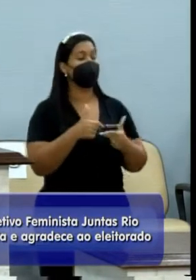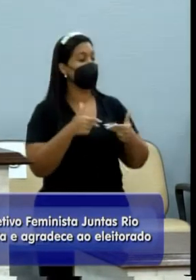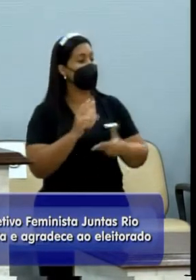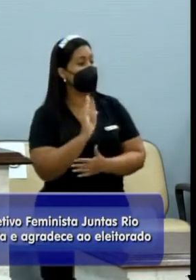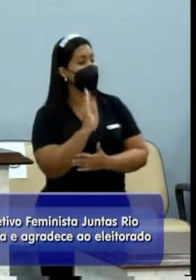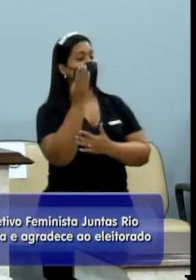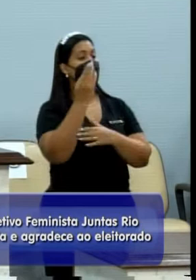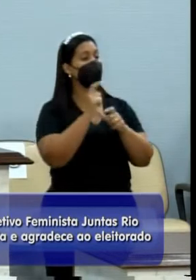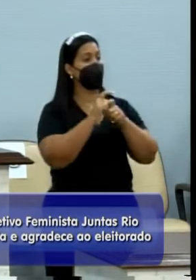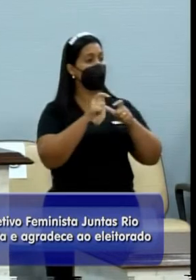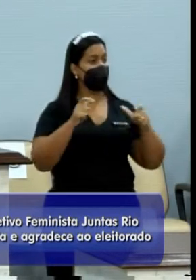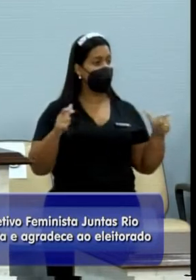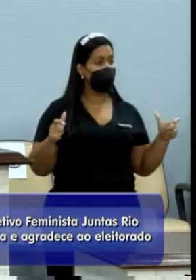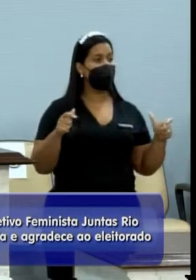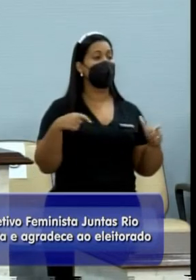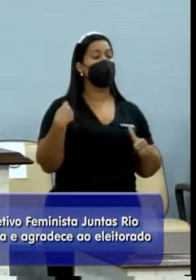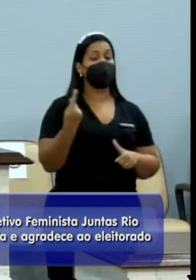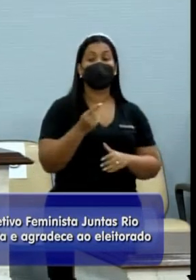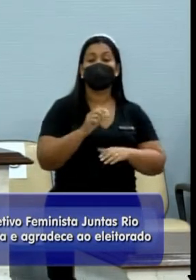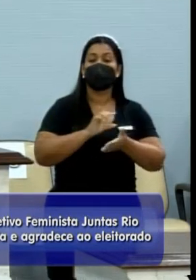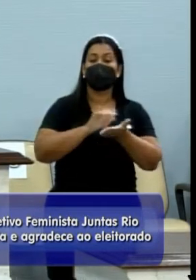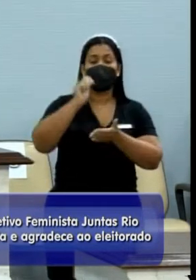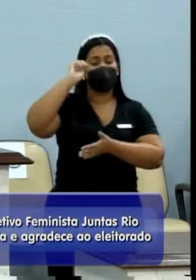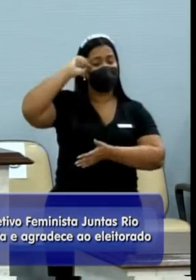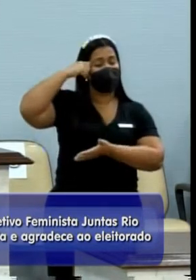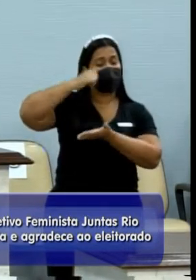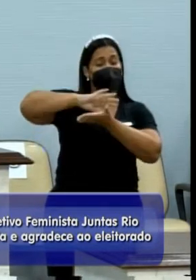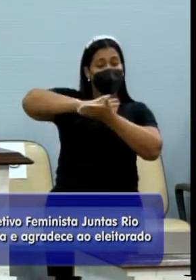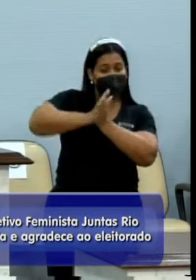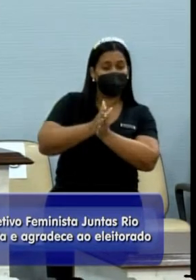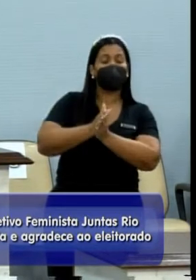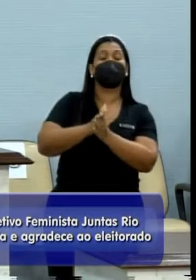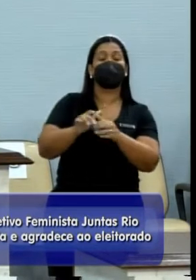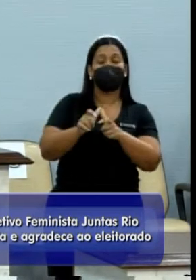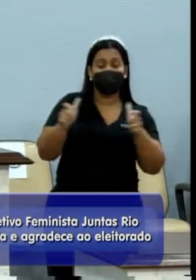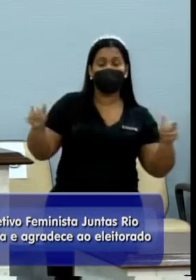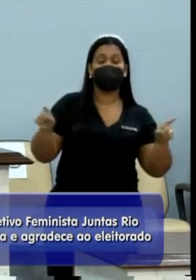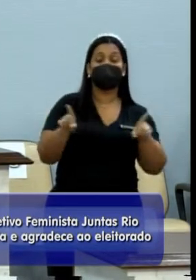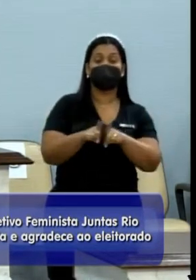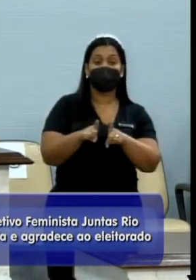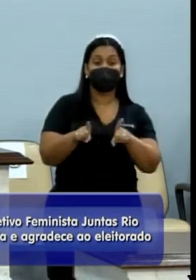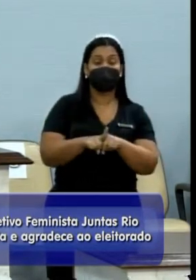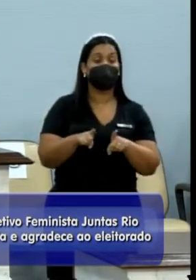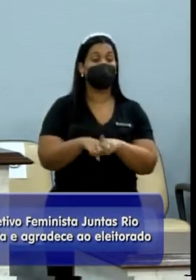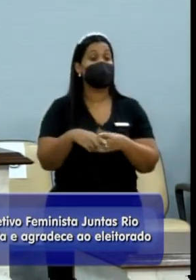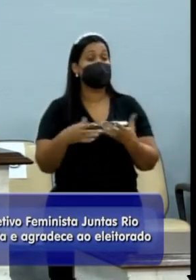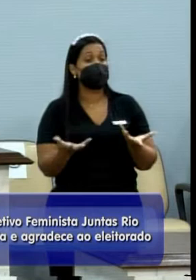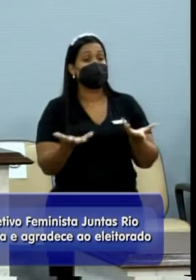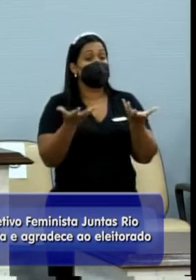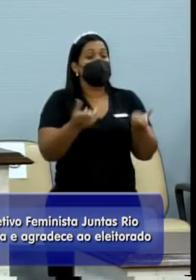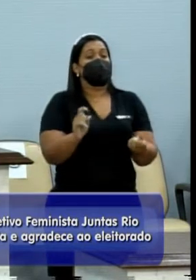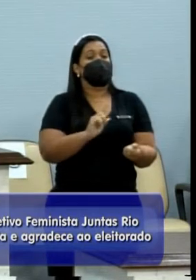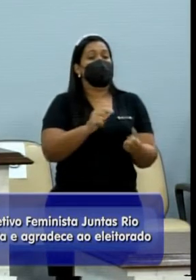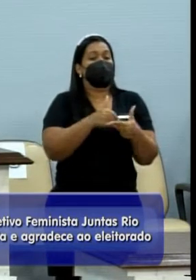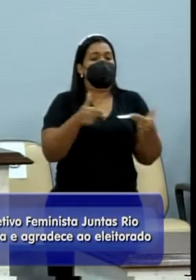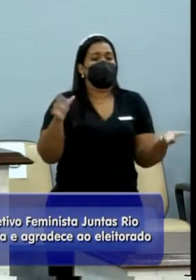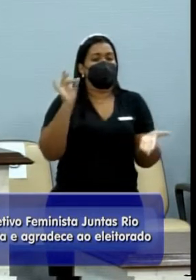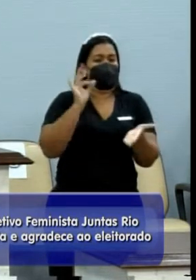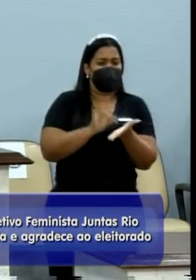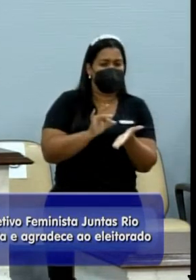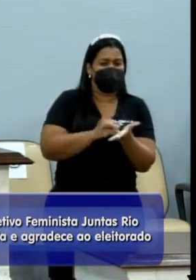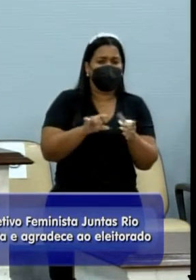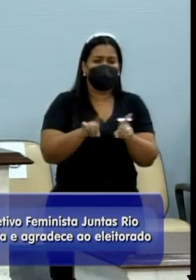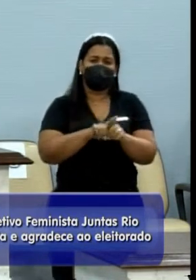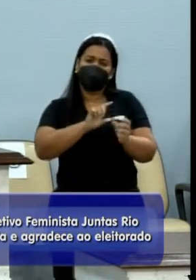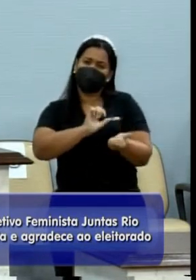cresce, é aí que o nazismo cresce. E quando se nega a realidade dos fatos, quando tenta se